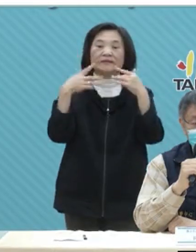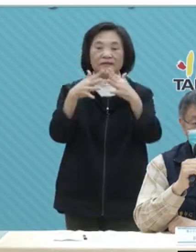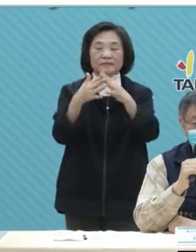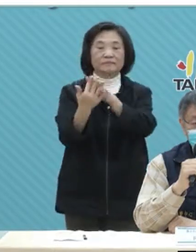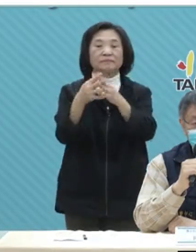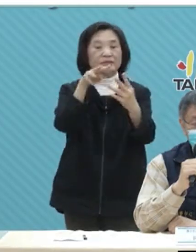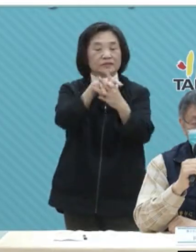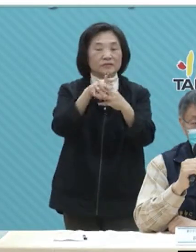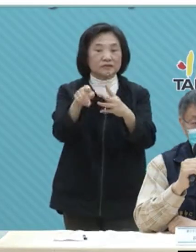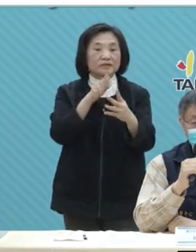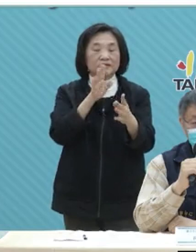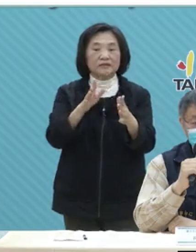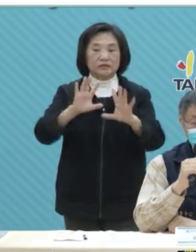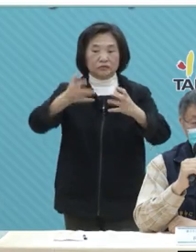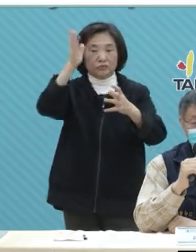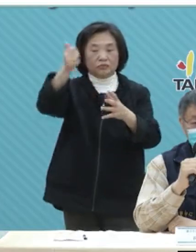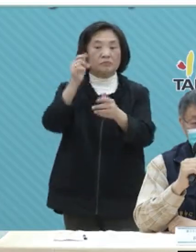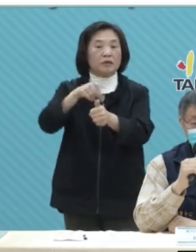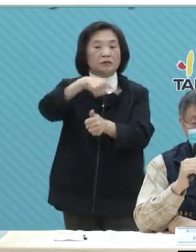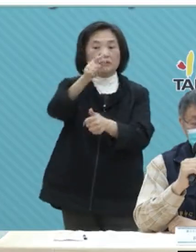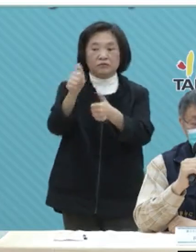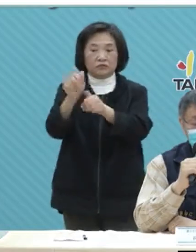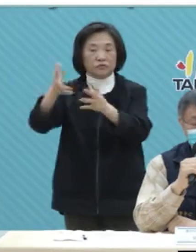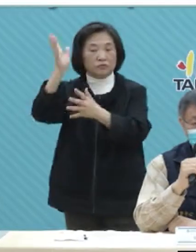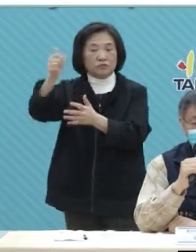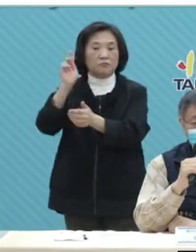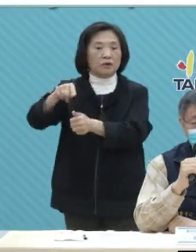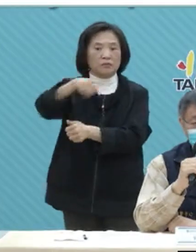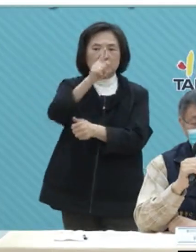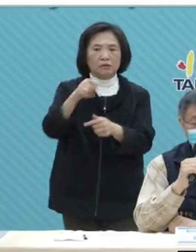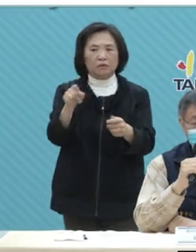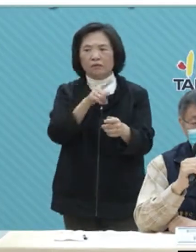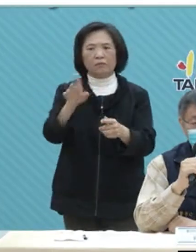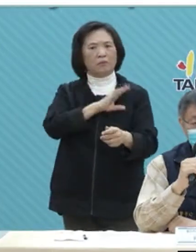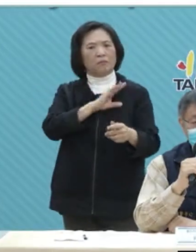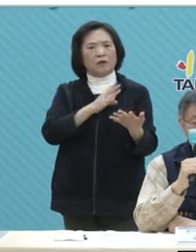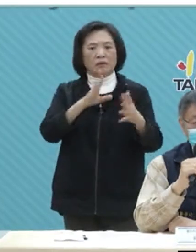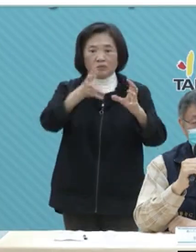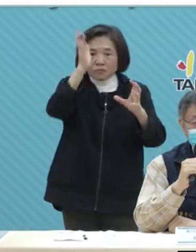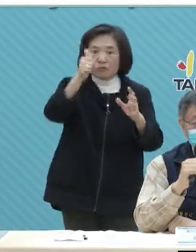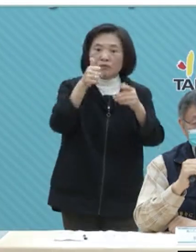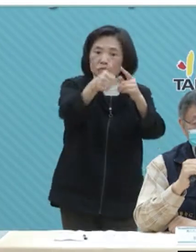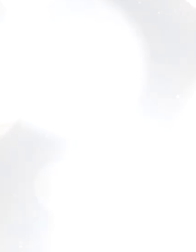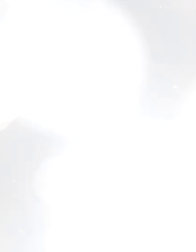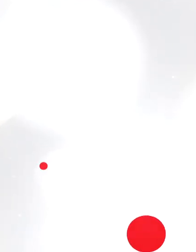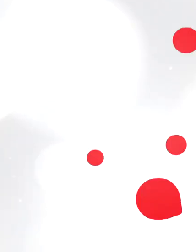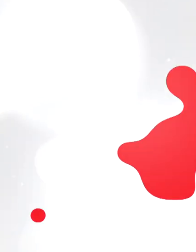典礼，总统都去的，副总统去有什么奇怪的？这很正常啊。